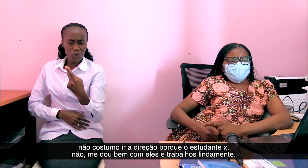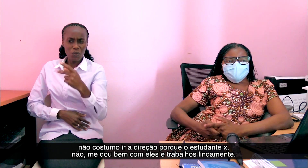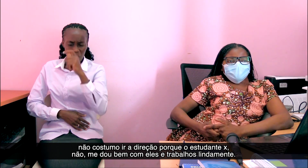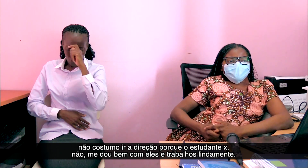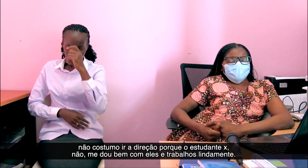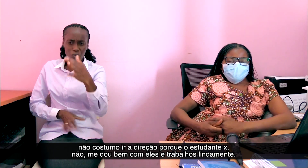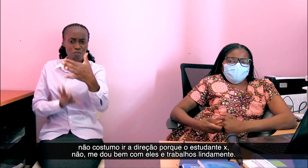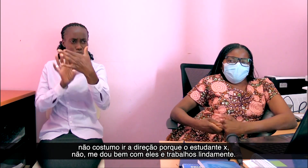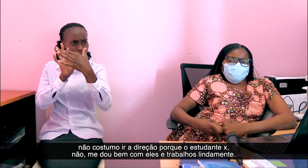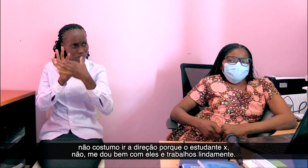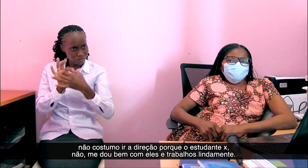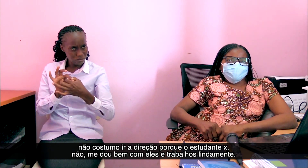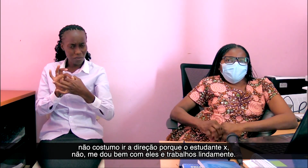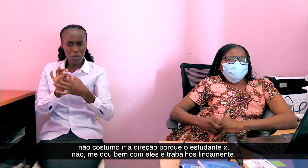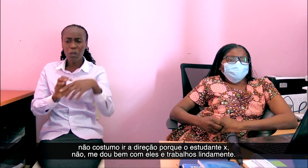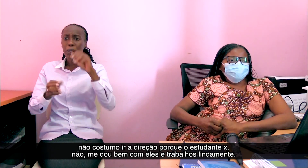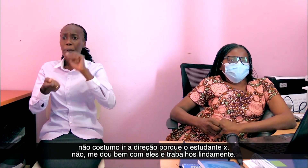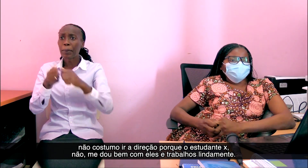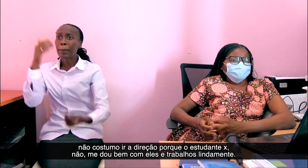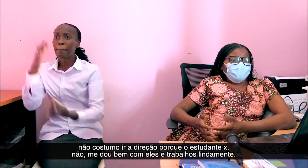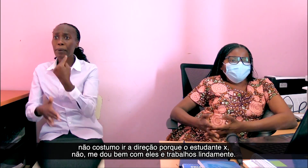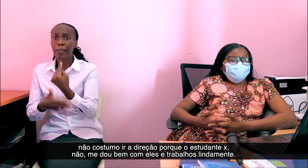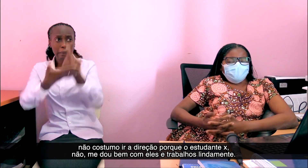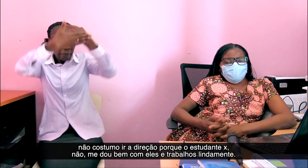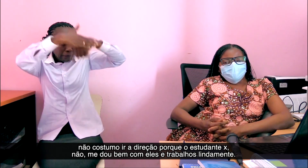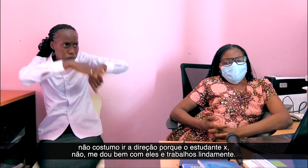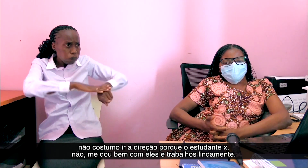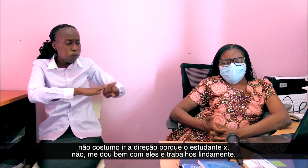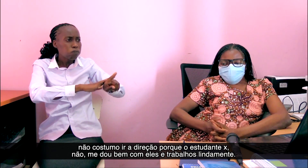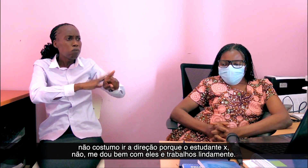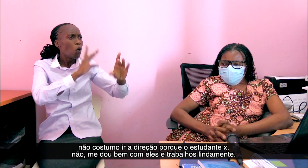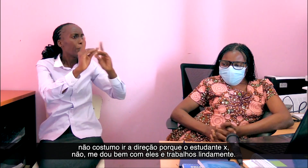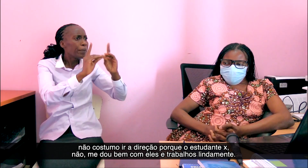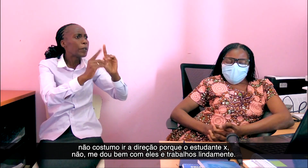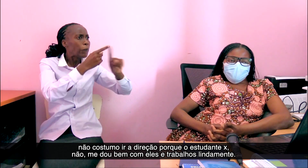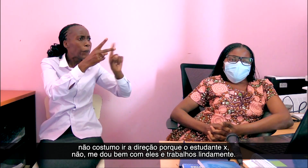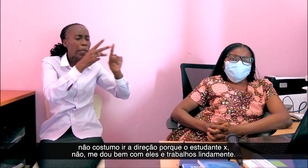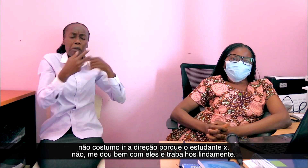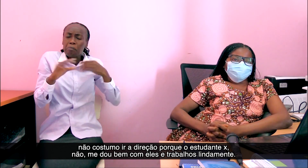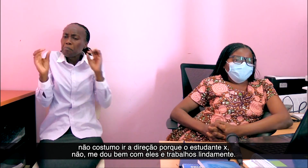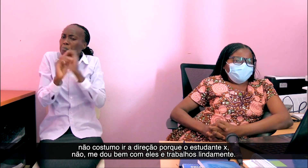problemas, ter que ir à direção, porque estudantes, não. Dou-me bem com eles,